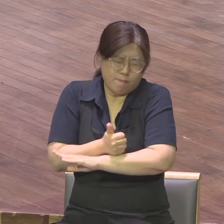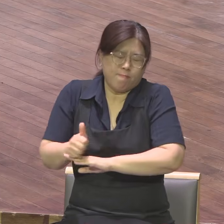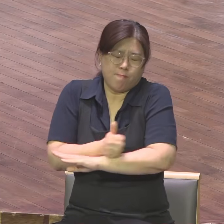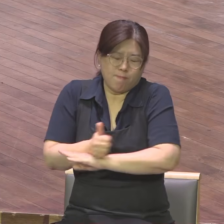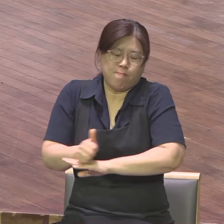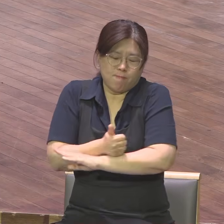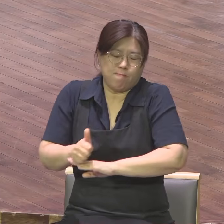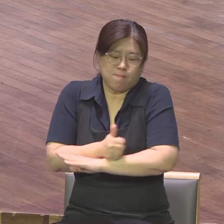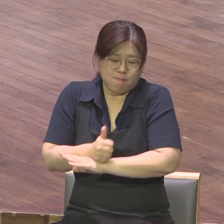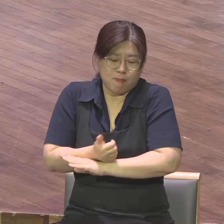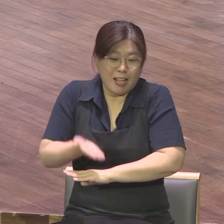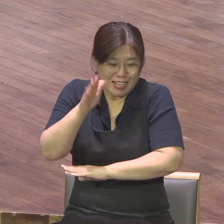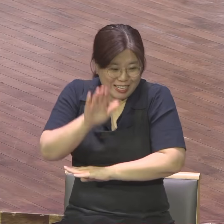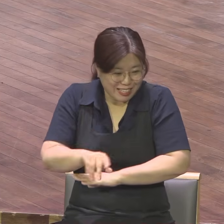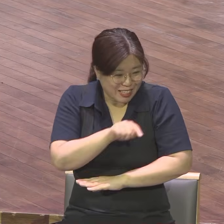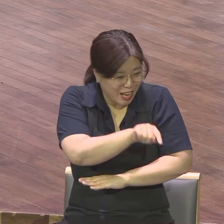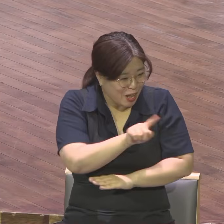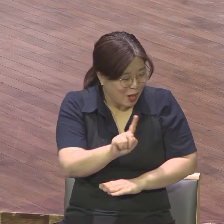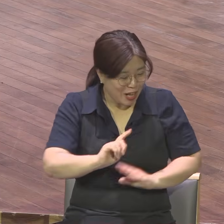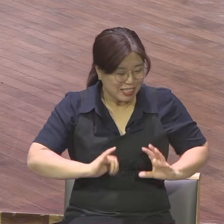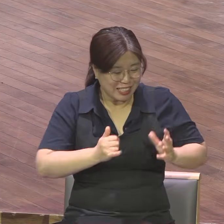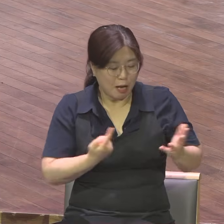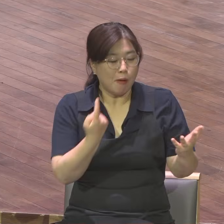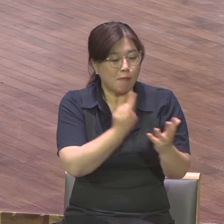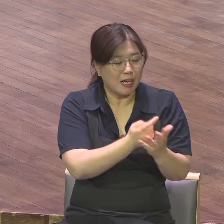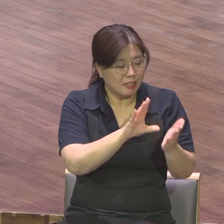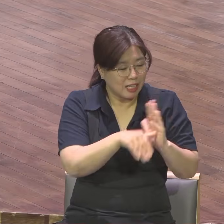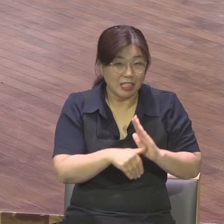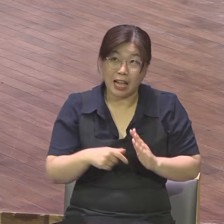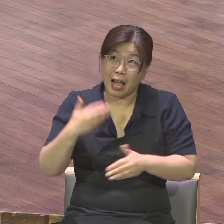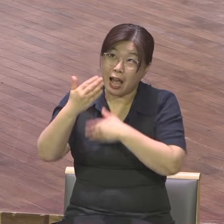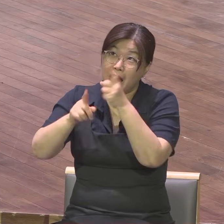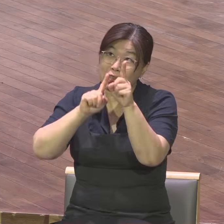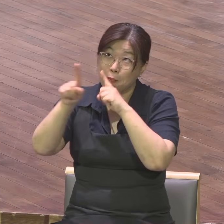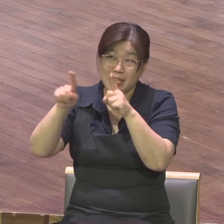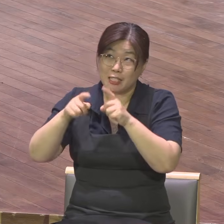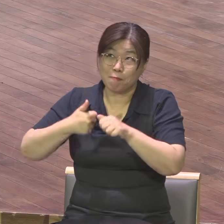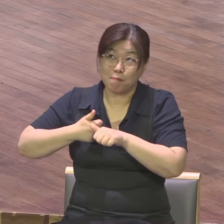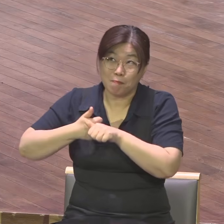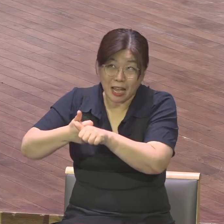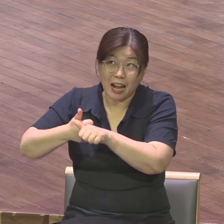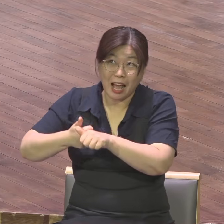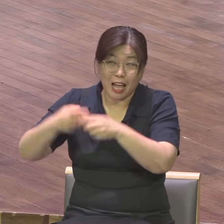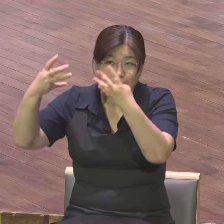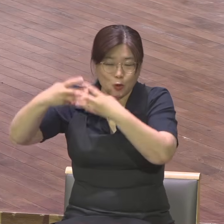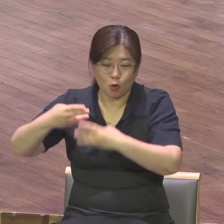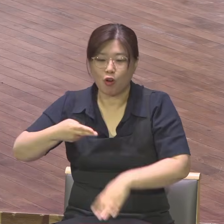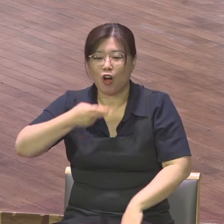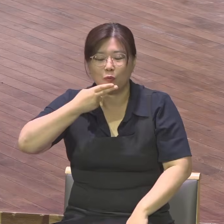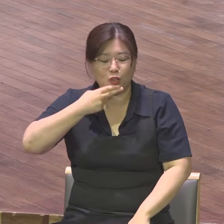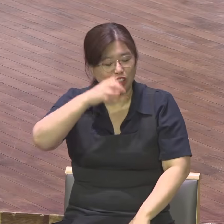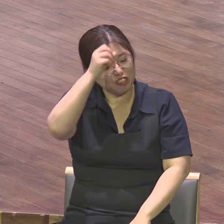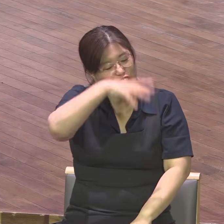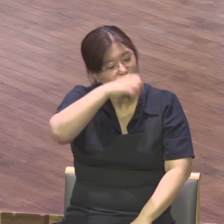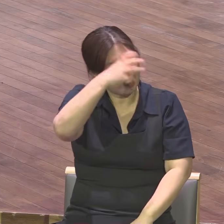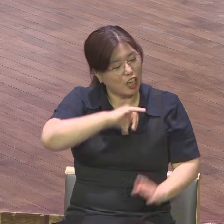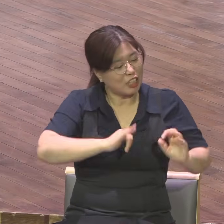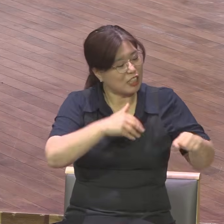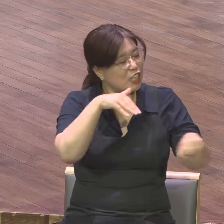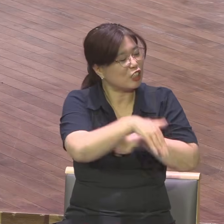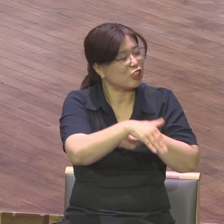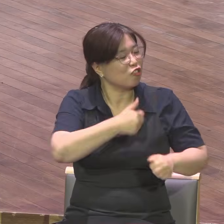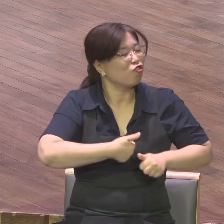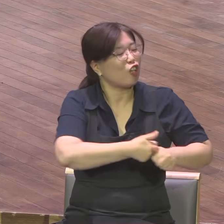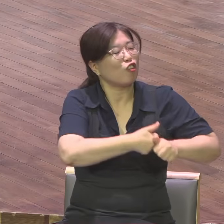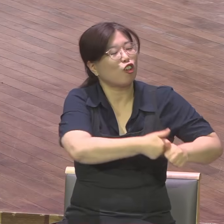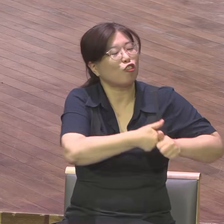숭배하듯이 하나님보다 더 사랑하는 것이 가슴에 꽉 차 있었어. 하나님보다 더 생각하는 것이 가슴에 꽉 차 있었어. 하나님이 들을